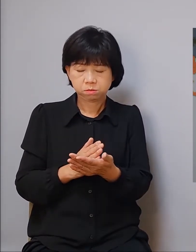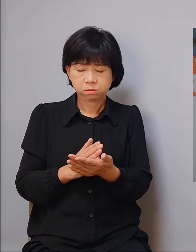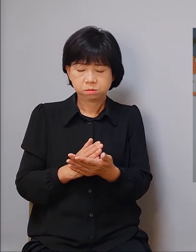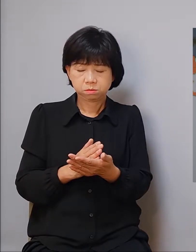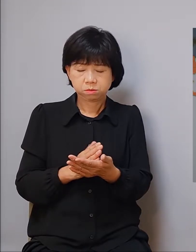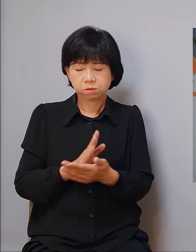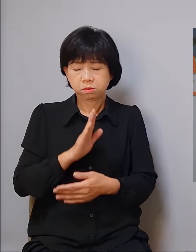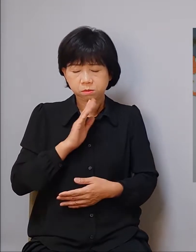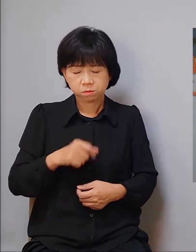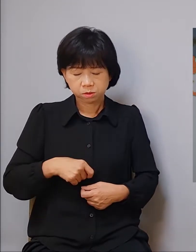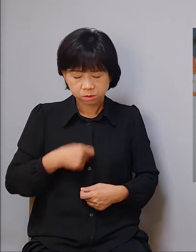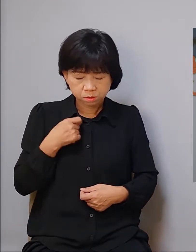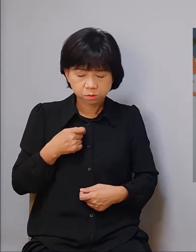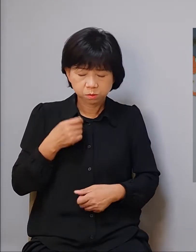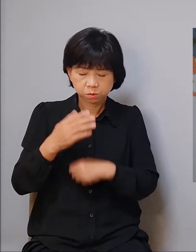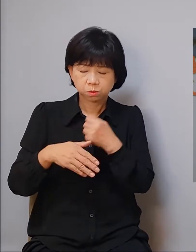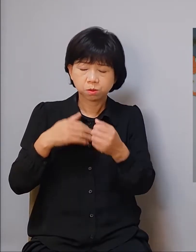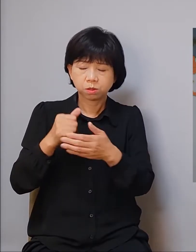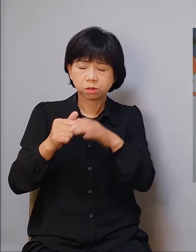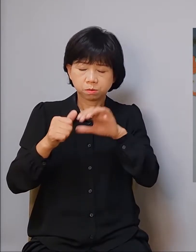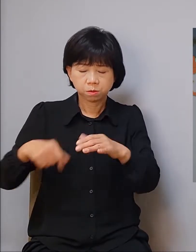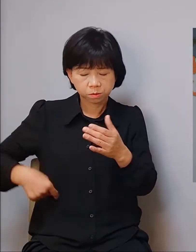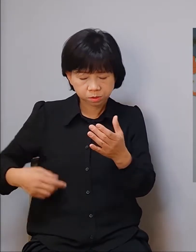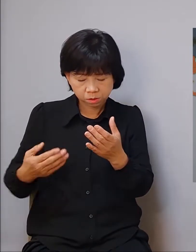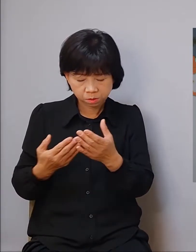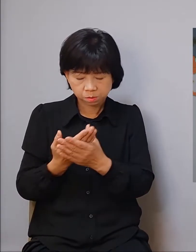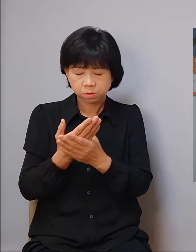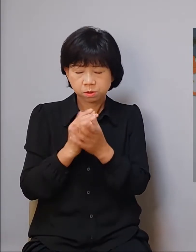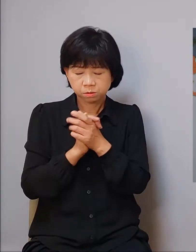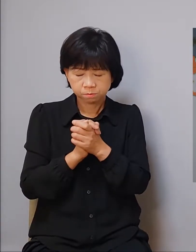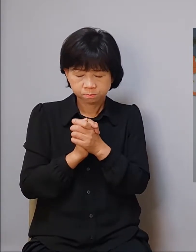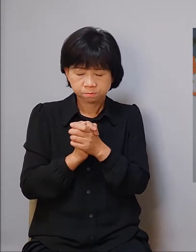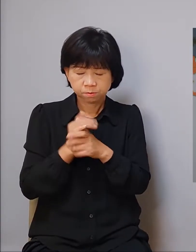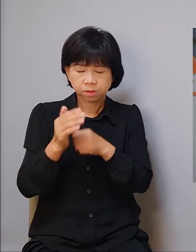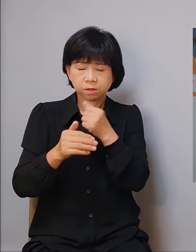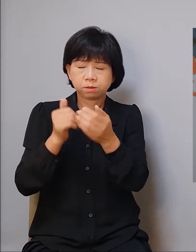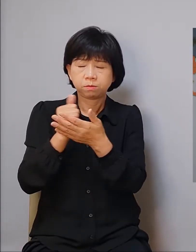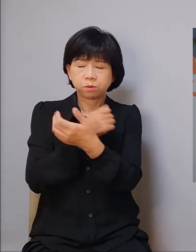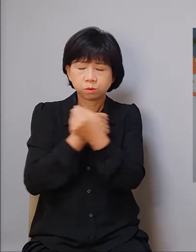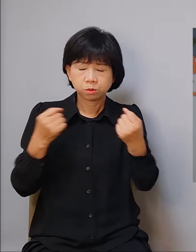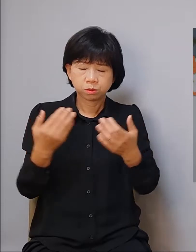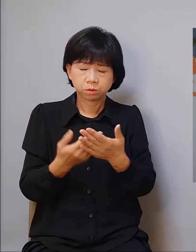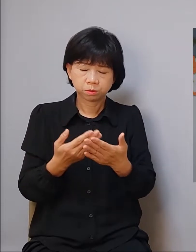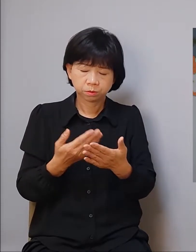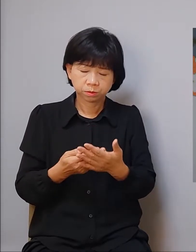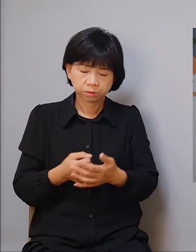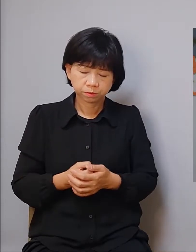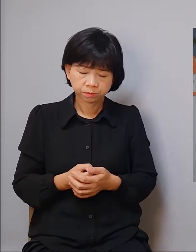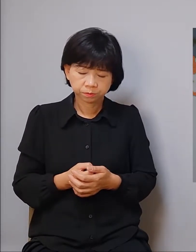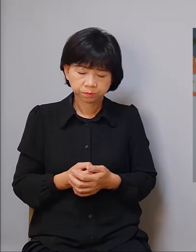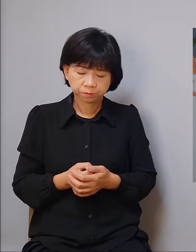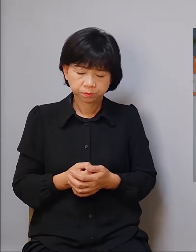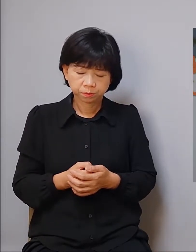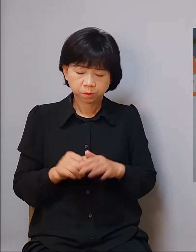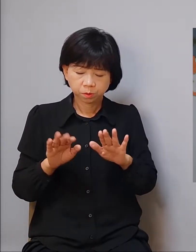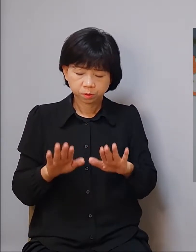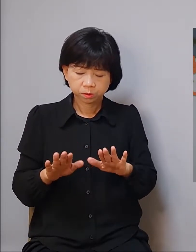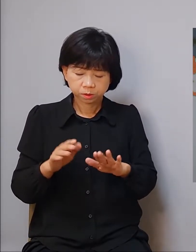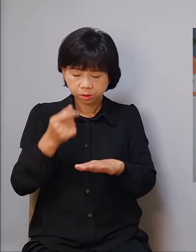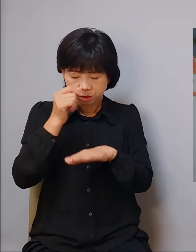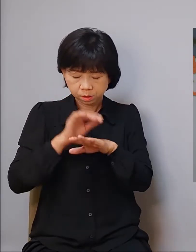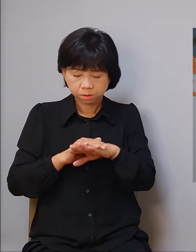정말 애통해하며 하나님 앞에 참회함을 구하오니 하나님 용서하여 주시옵소서. 오늘 이